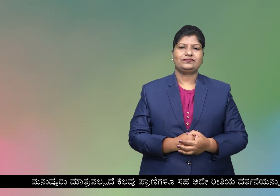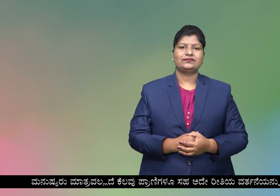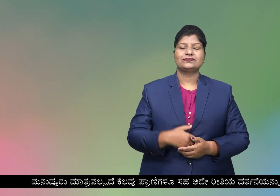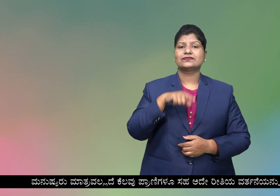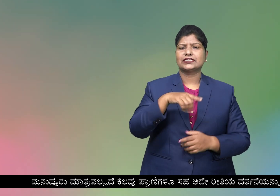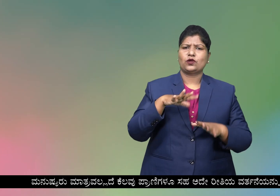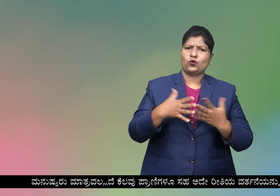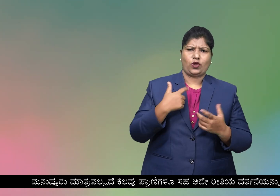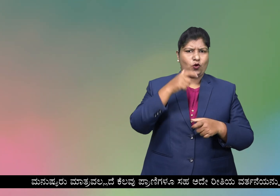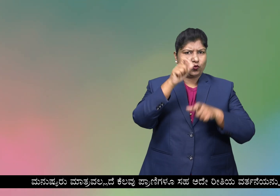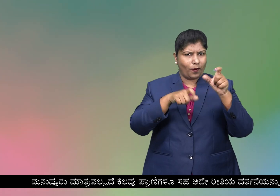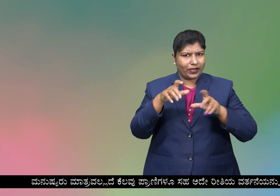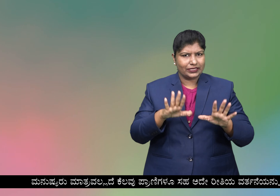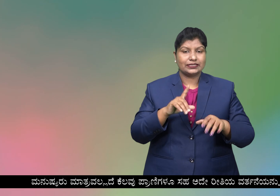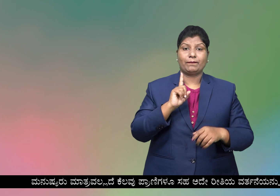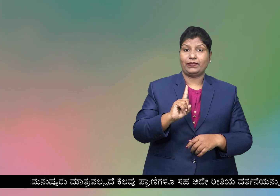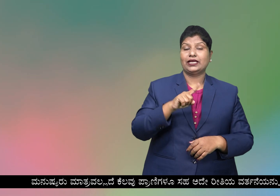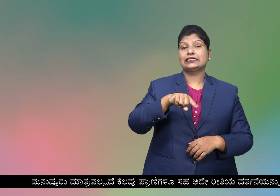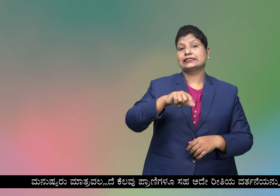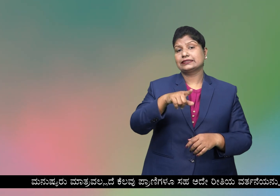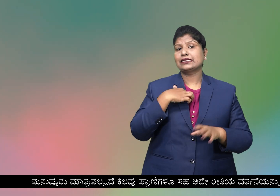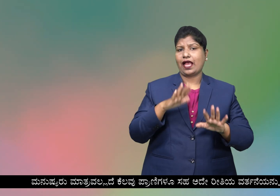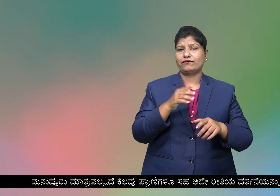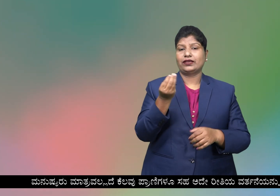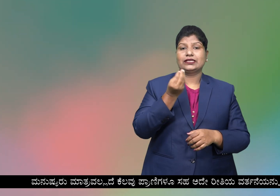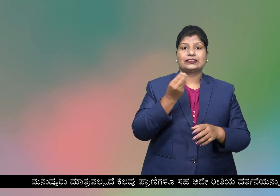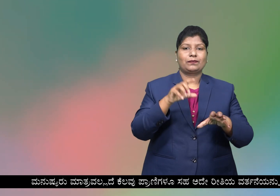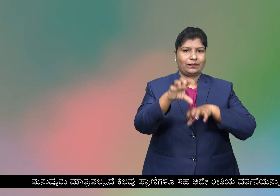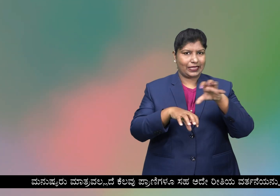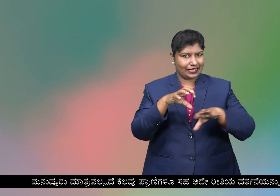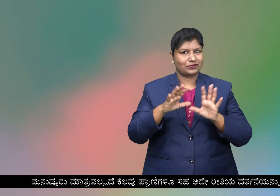ಮನುಷ್ಯರು ಮಾತ್ರವಲ್ಲದೆ ಕೆಲವು ಪ್ರಾಣಿಗಳು ಸಹ ಅದೇ ರೀತಿ ವರ್ತನೆಯನ್ನ ತೋರಿಸುತ್ತೆ.